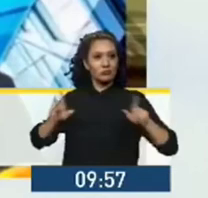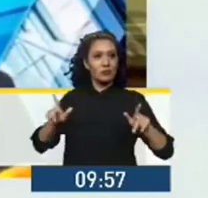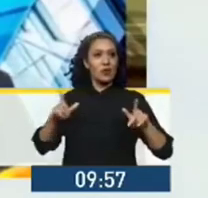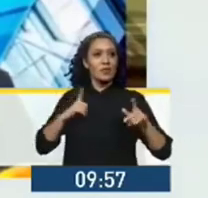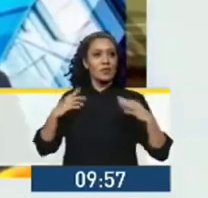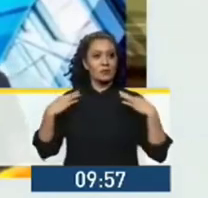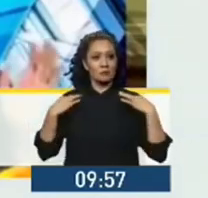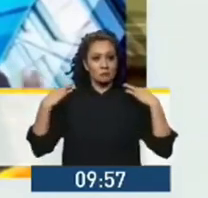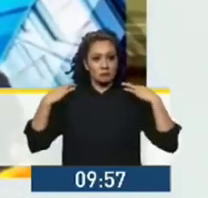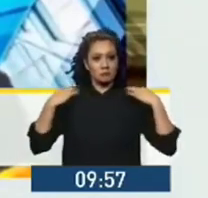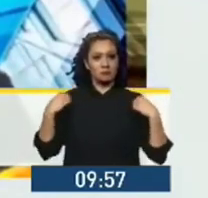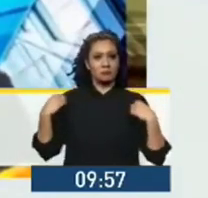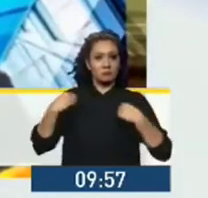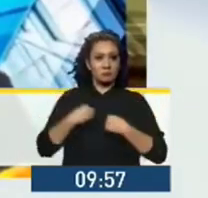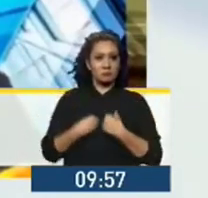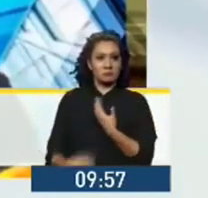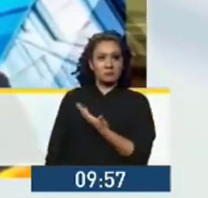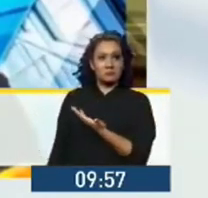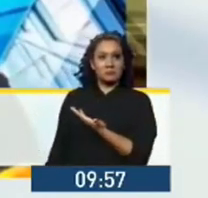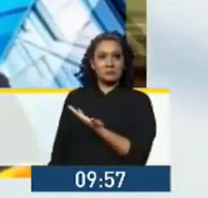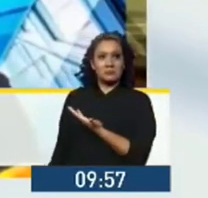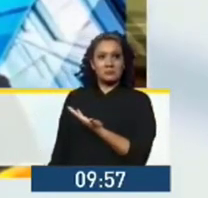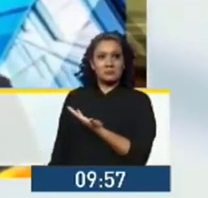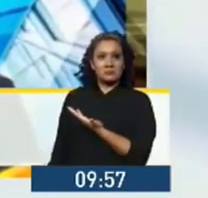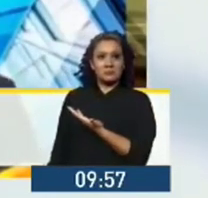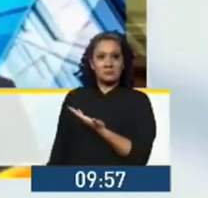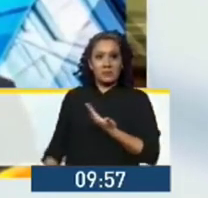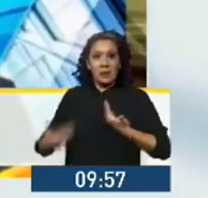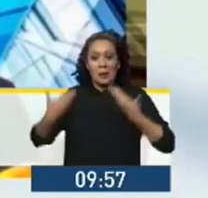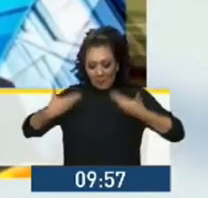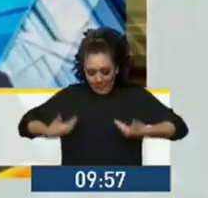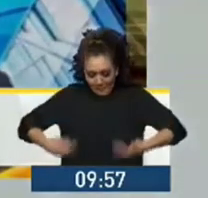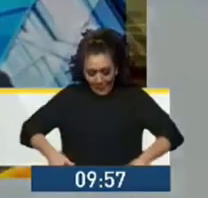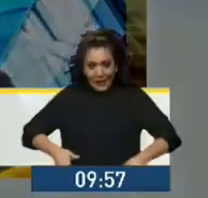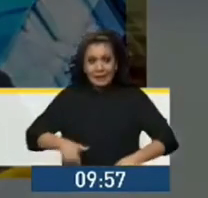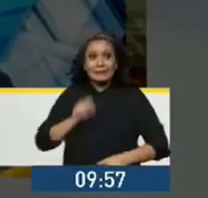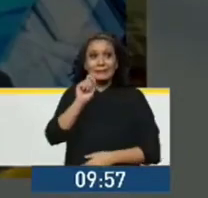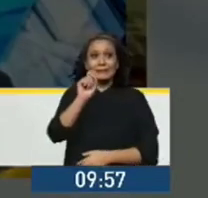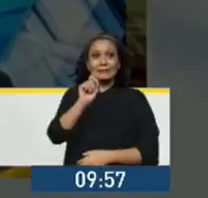cima, bela viola. Já na parte de baixo...